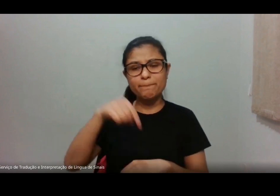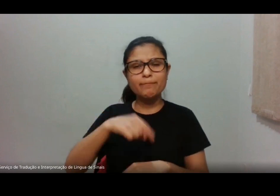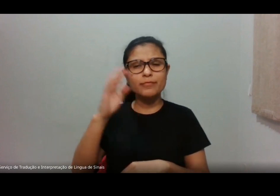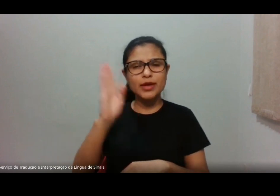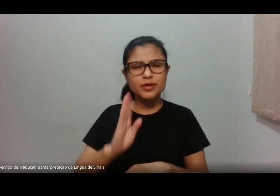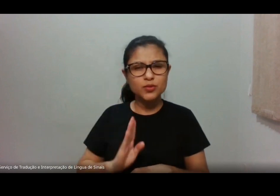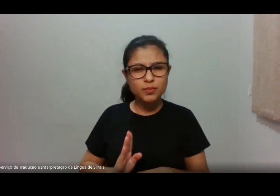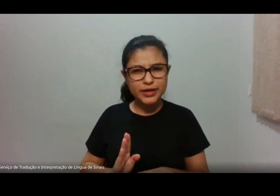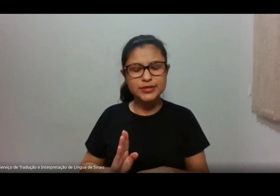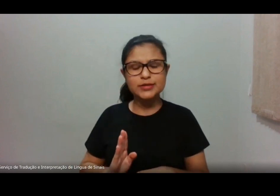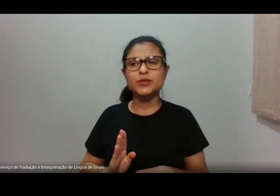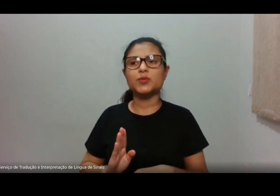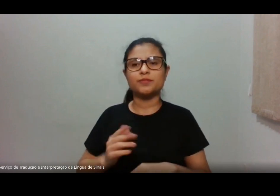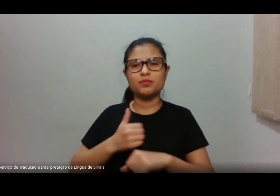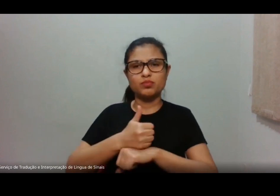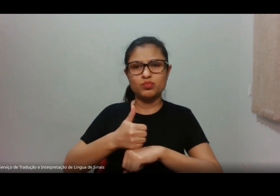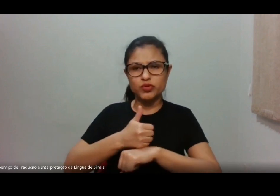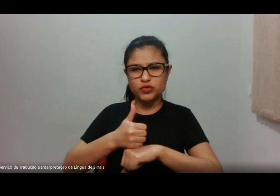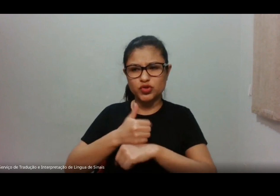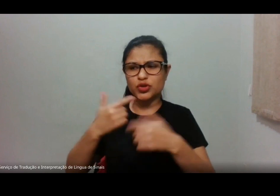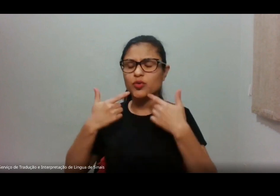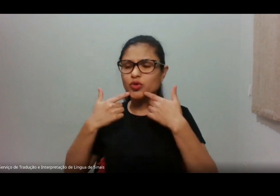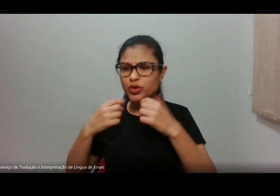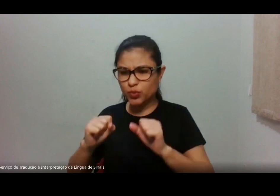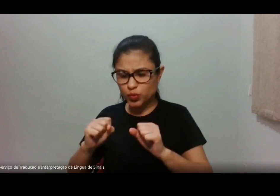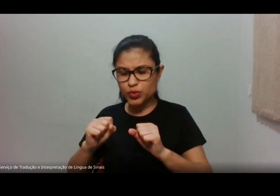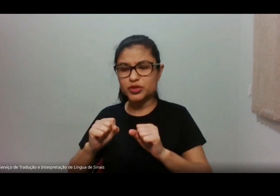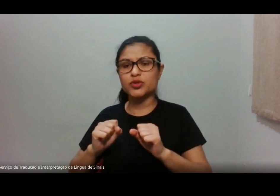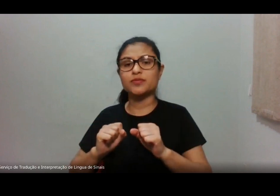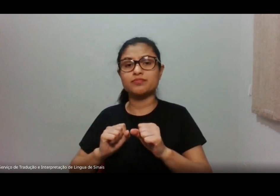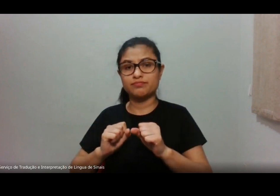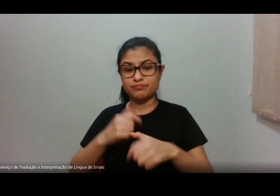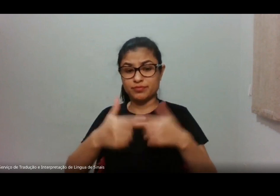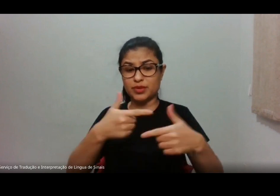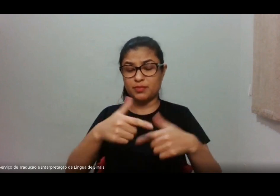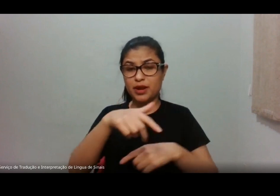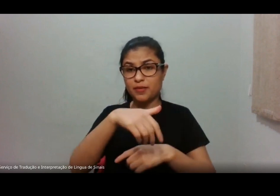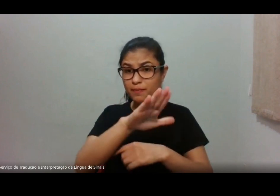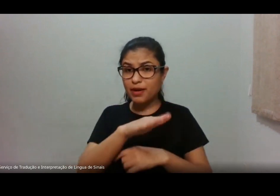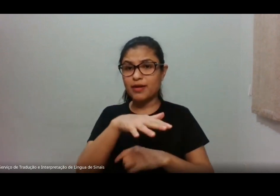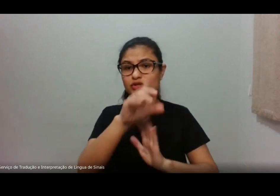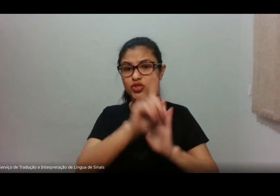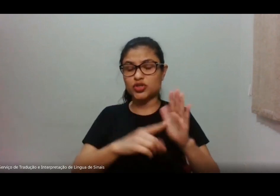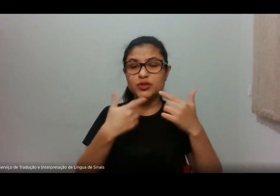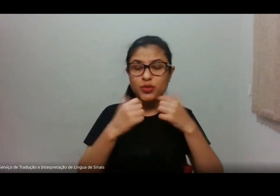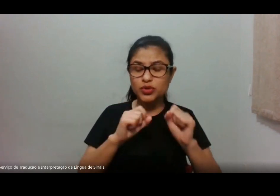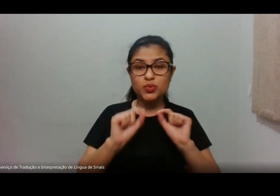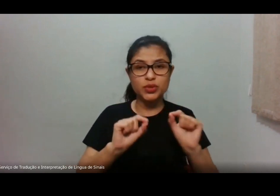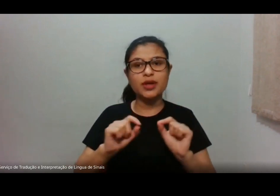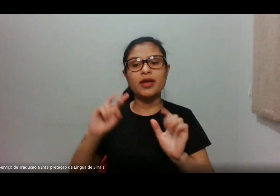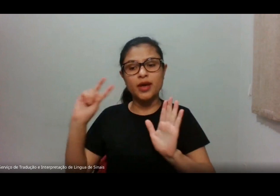Agora, no Brasil, o que tem convocado basicamente os linguistas a trabalhar com os direitos linguísticos é a questão